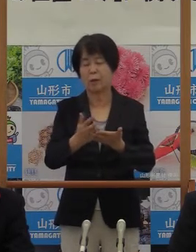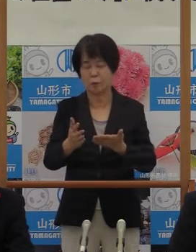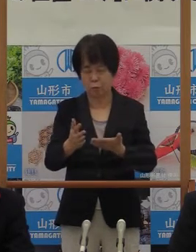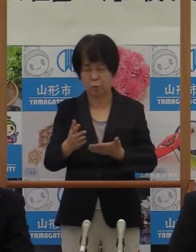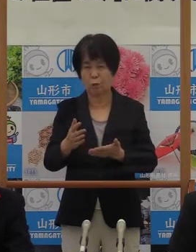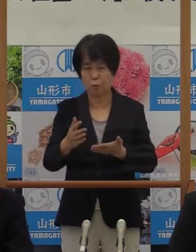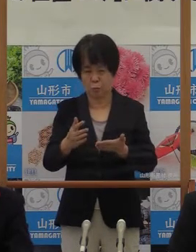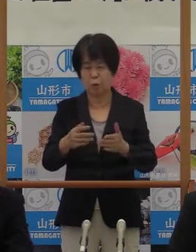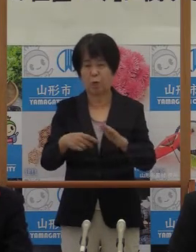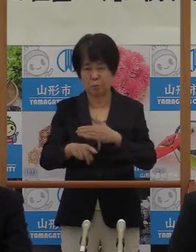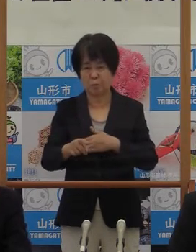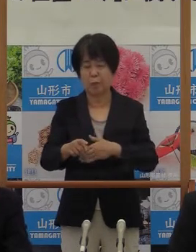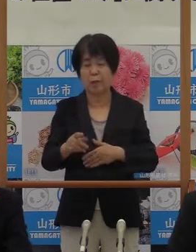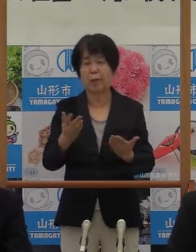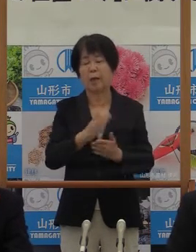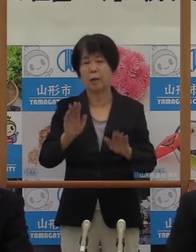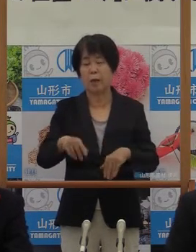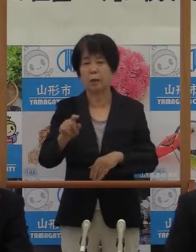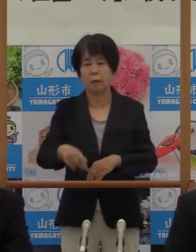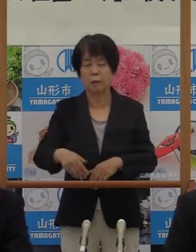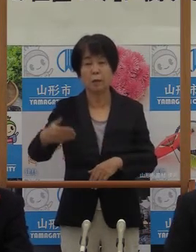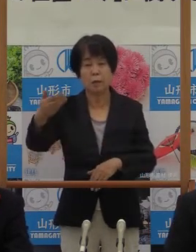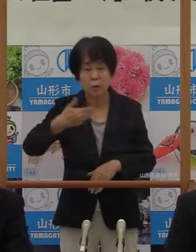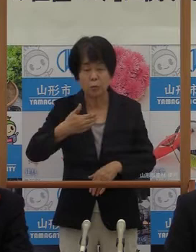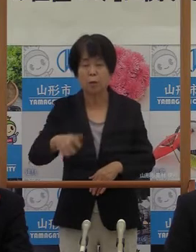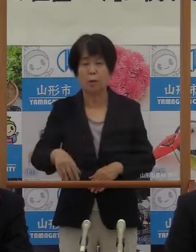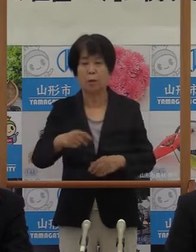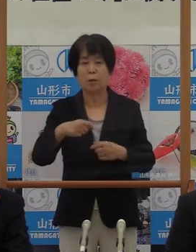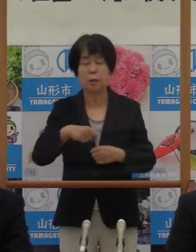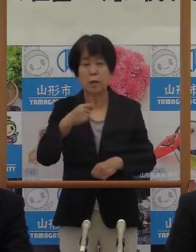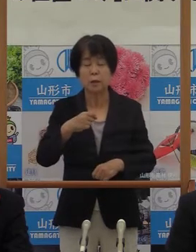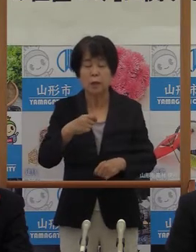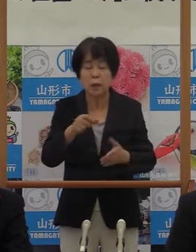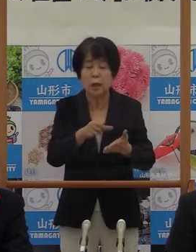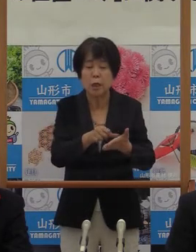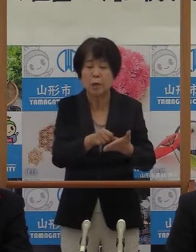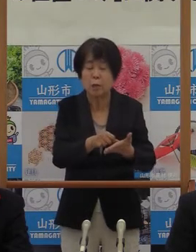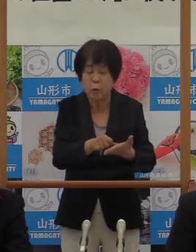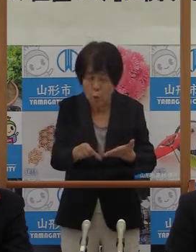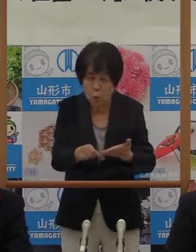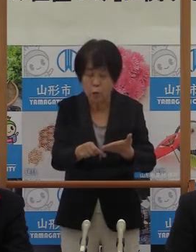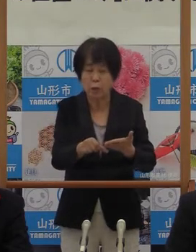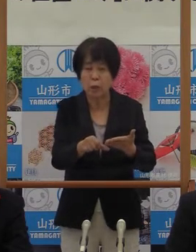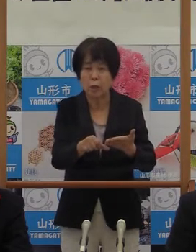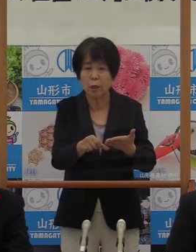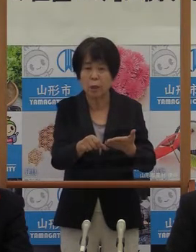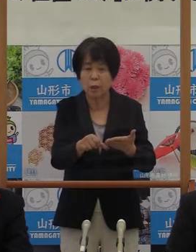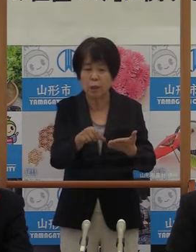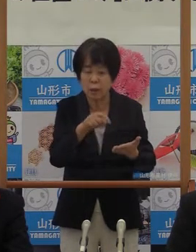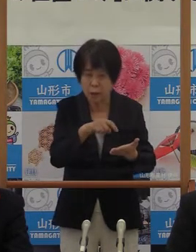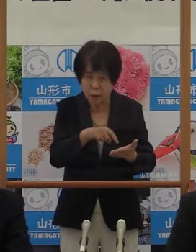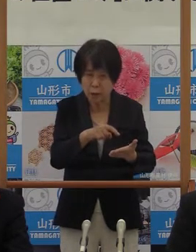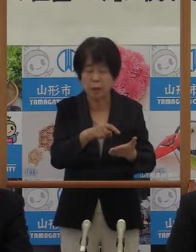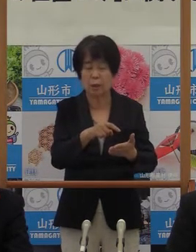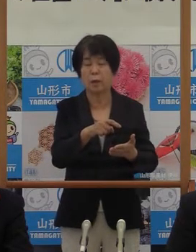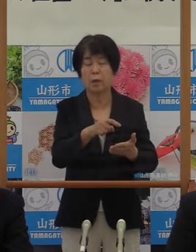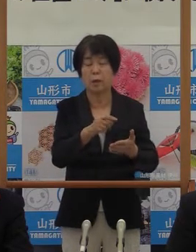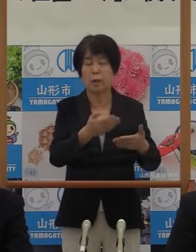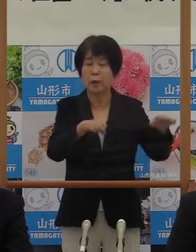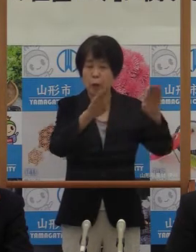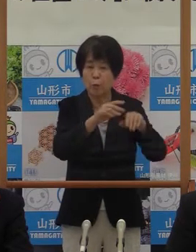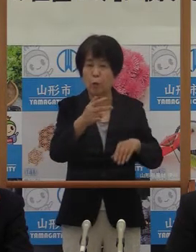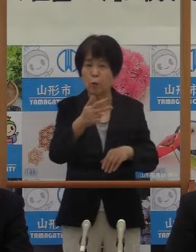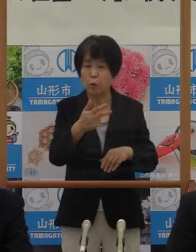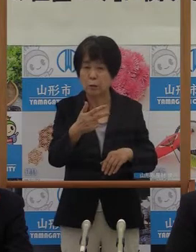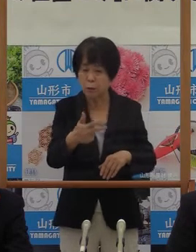最後にすみません、もう一点、正式に登記上この建物なり、その敷地がですね、市の方に